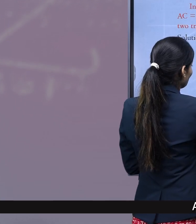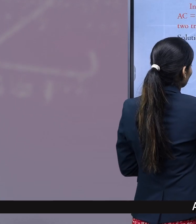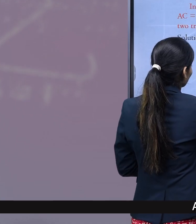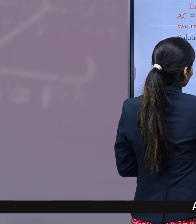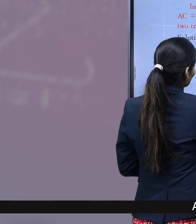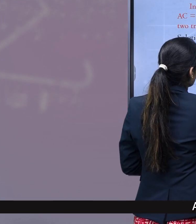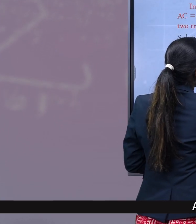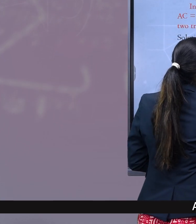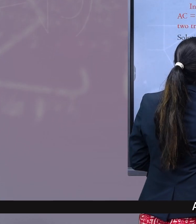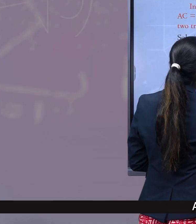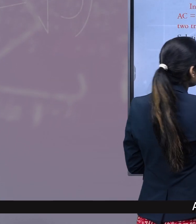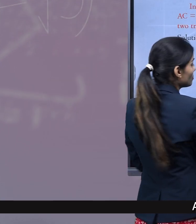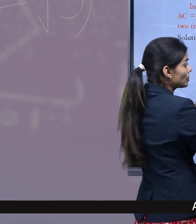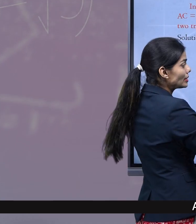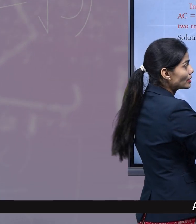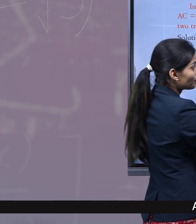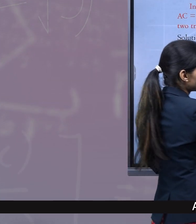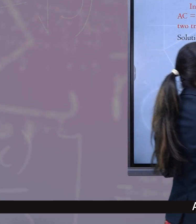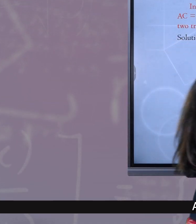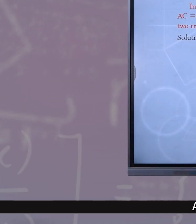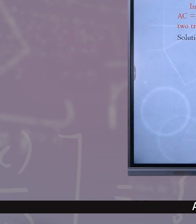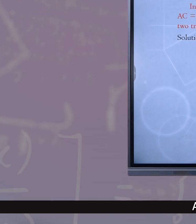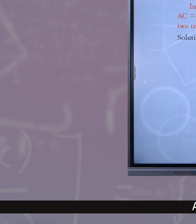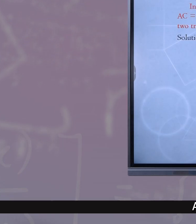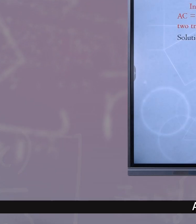AC = DF = 9 सेंटीमीटर.